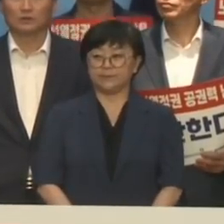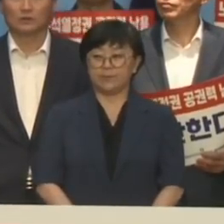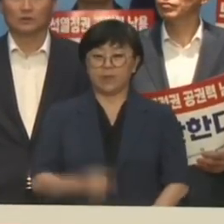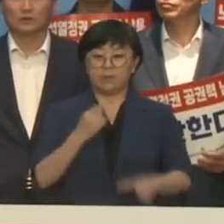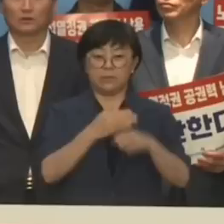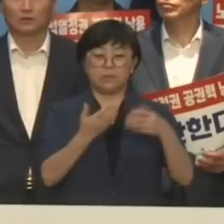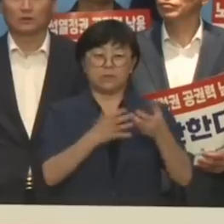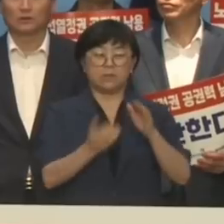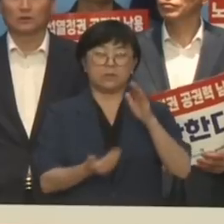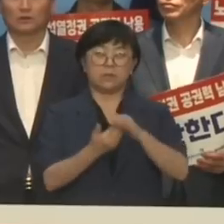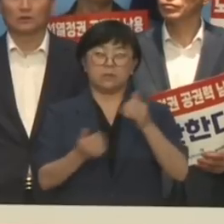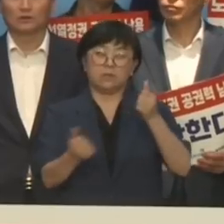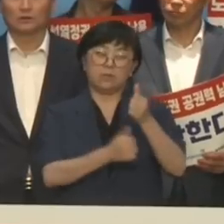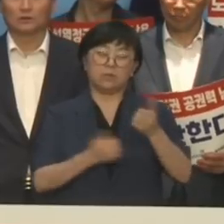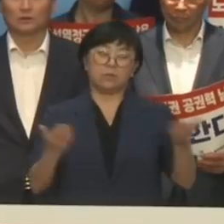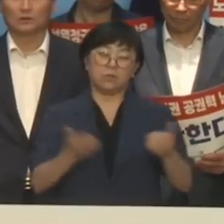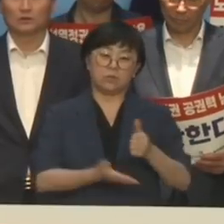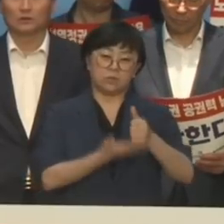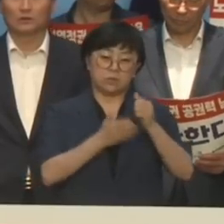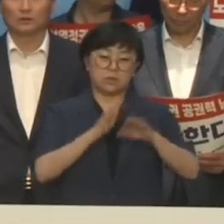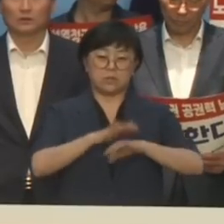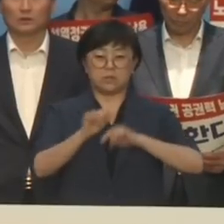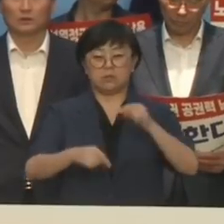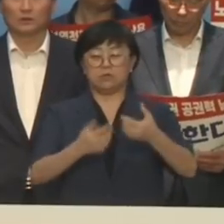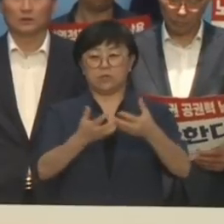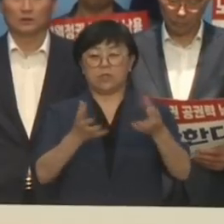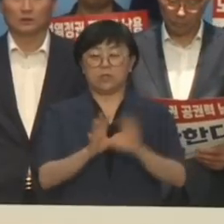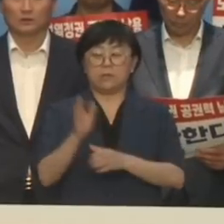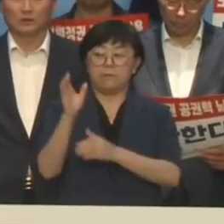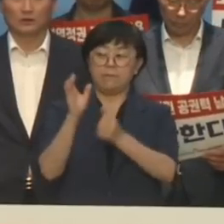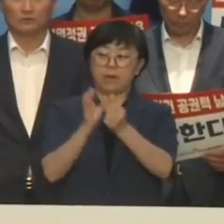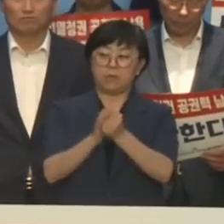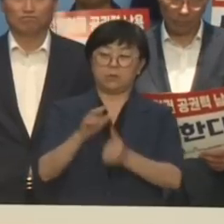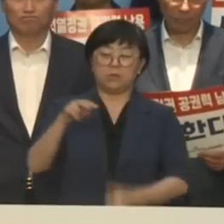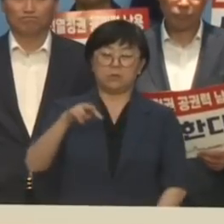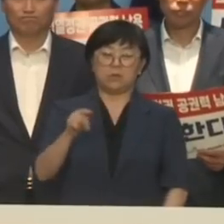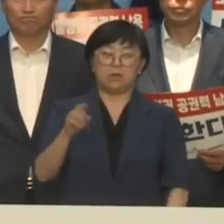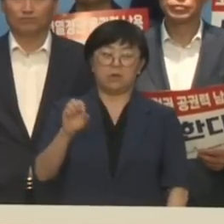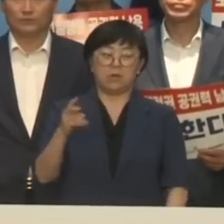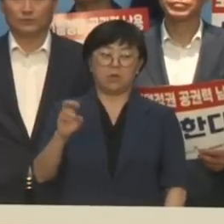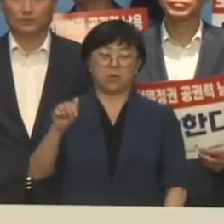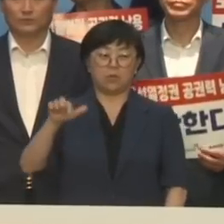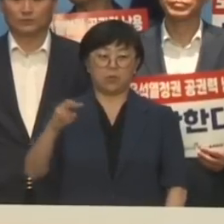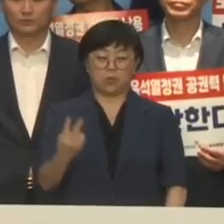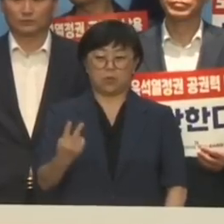네, 더불어민주당 최고위원 겸 노동존중 실천 국회의원단 단장을 맡고 계신 서영교 의원님 오셨습니다.